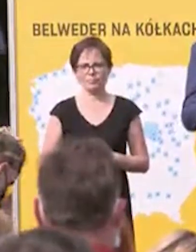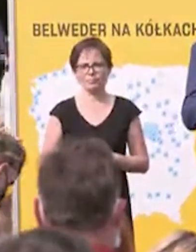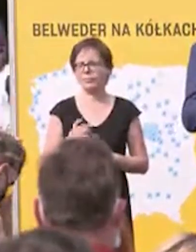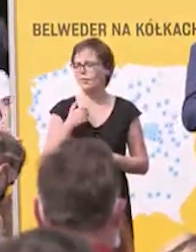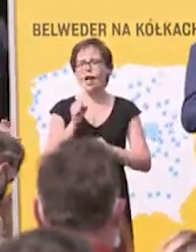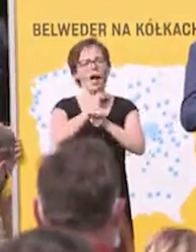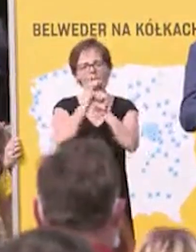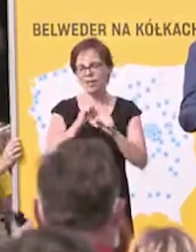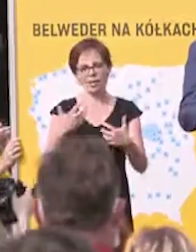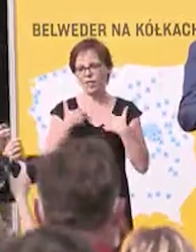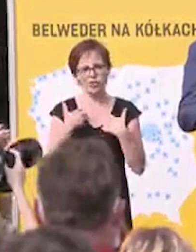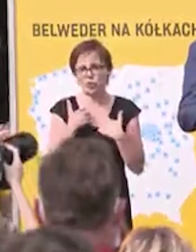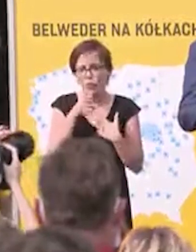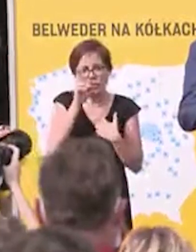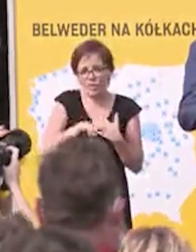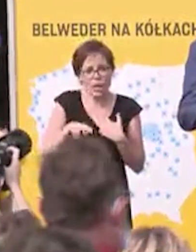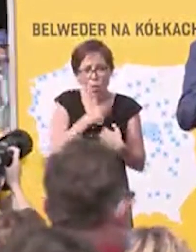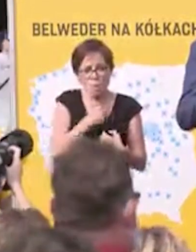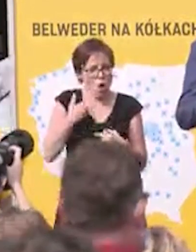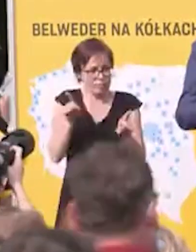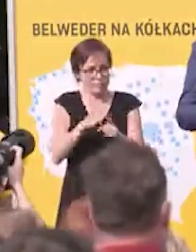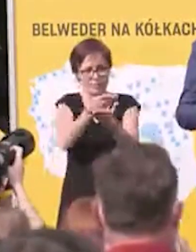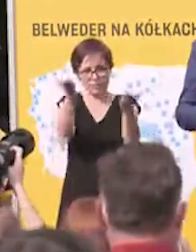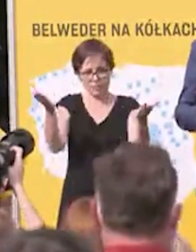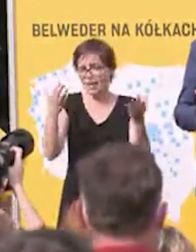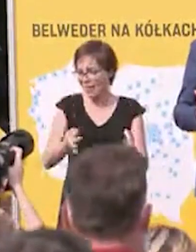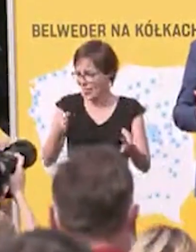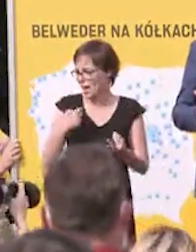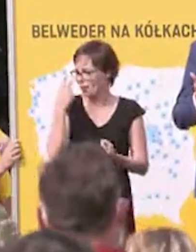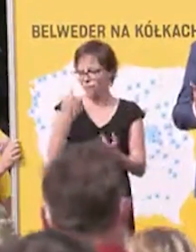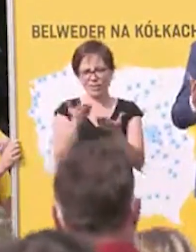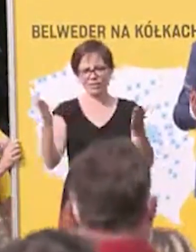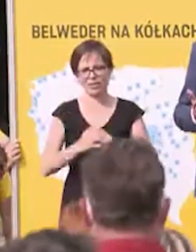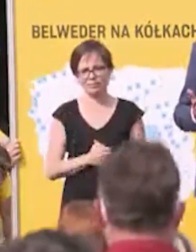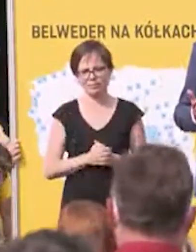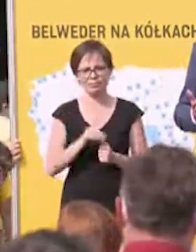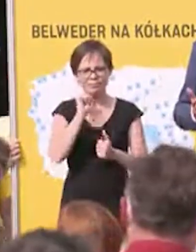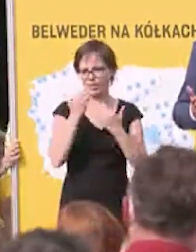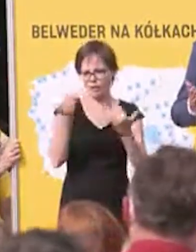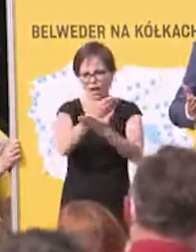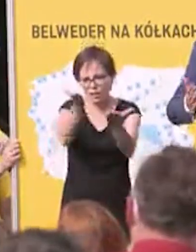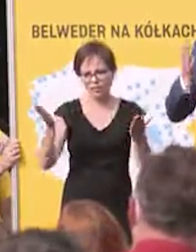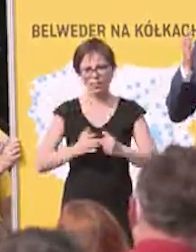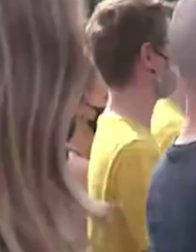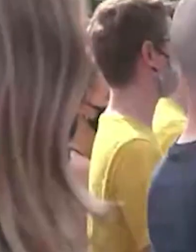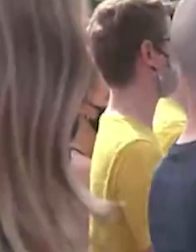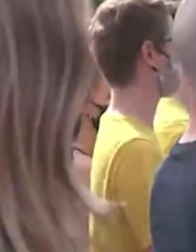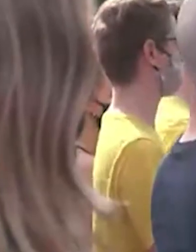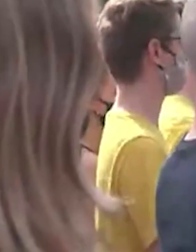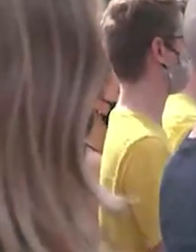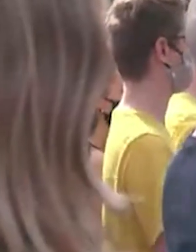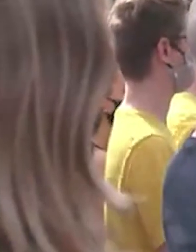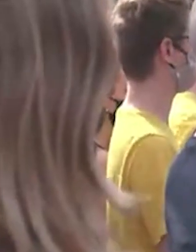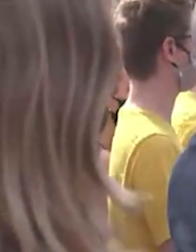Nigdy w życiu nie widziałem takiej Polski. A teraz ją zobaczyłem. Dzięki wam. Dzięki waszemu